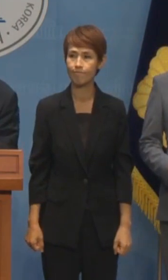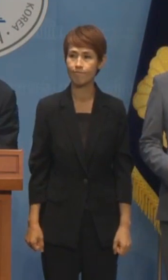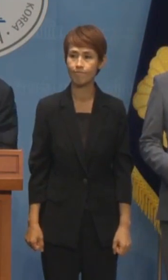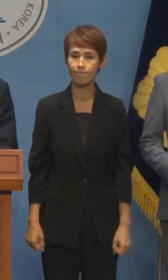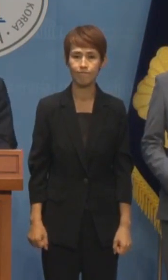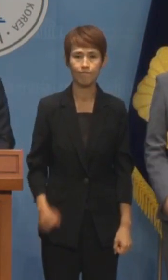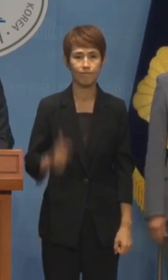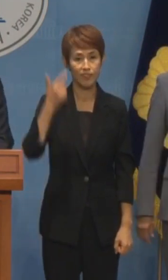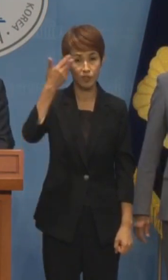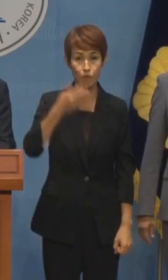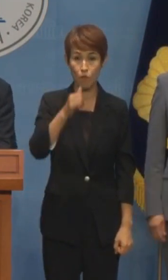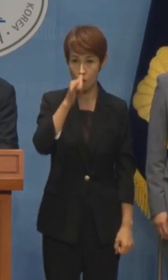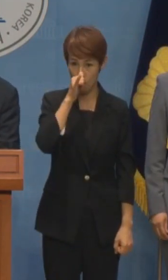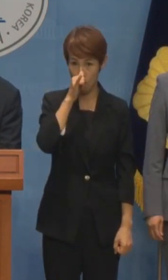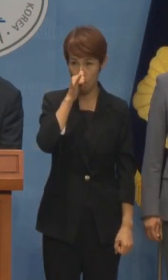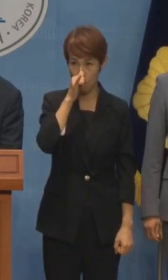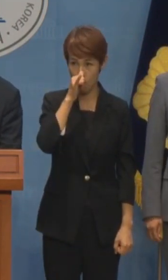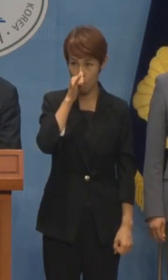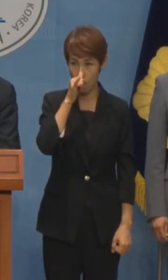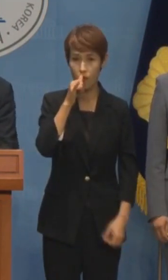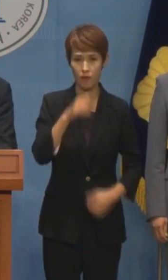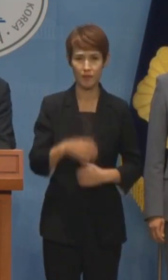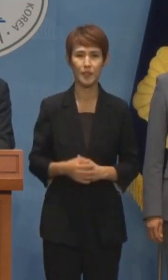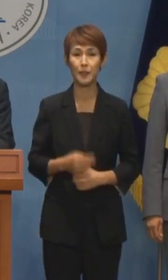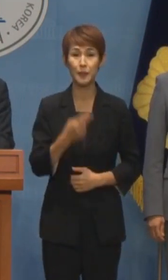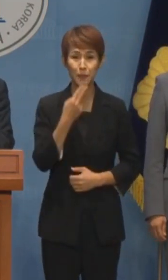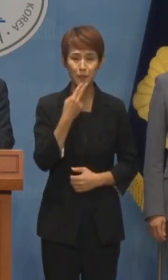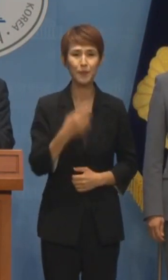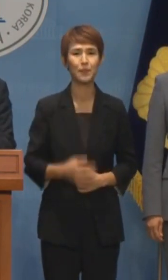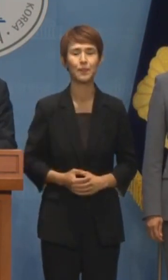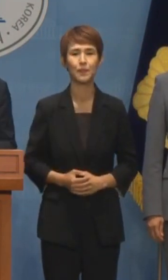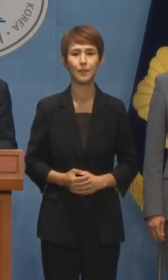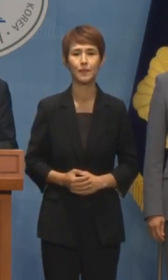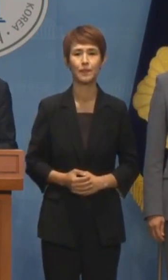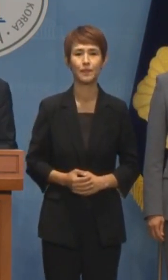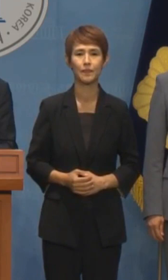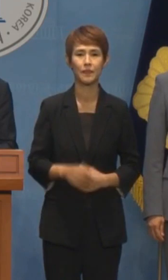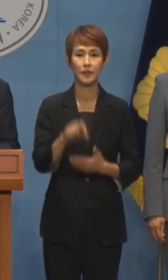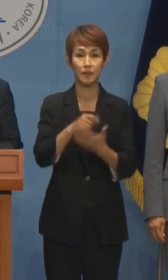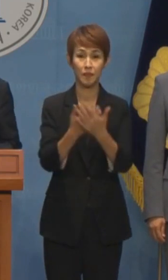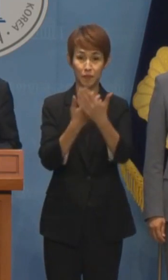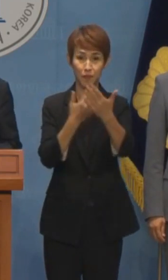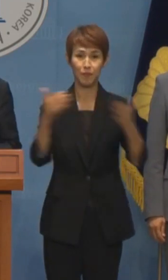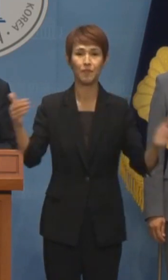추가 질의할 의원이 계신지요? 없으시면